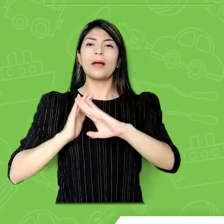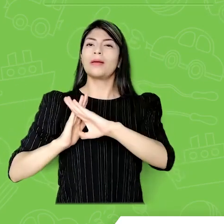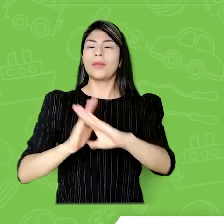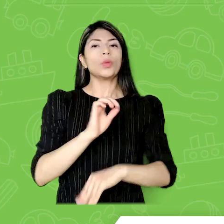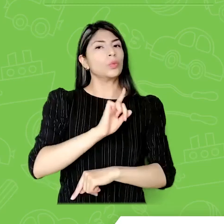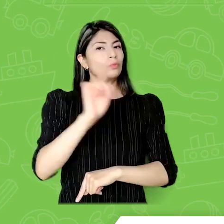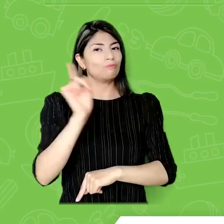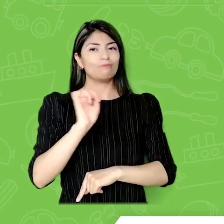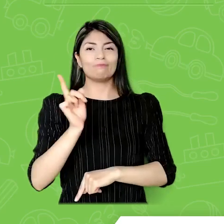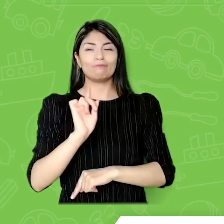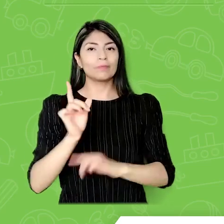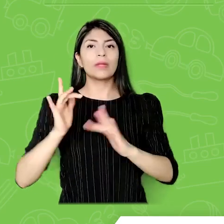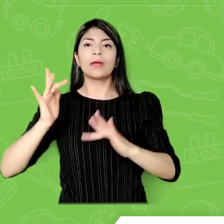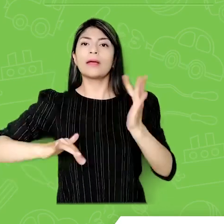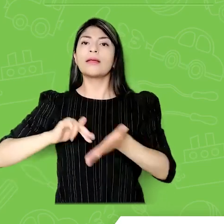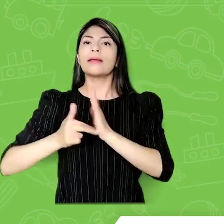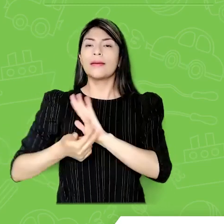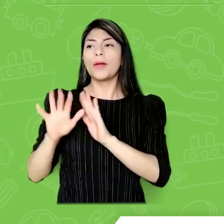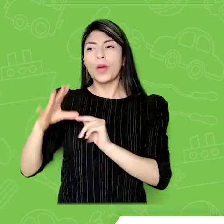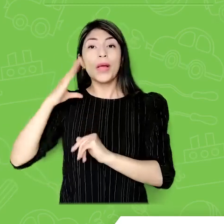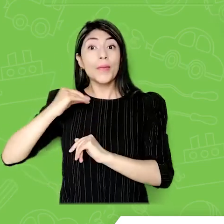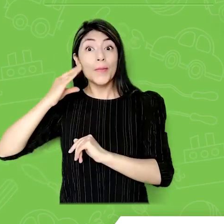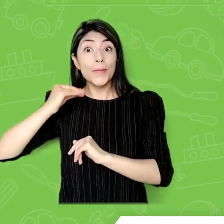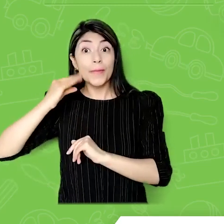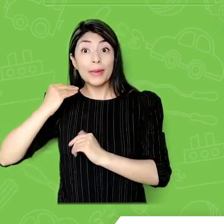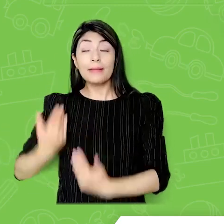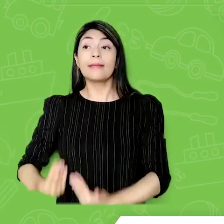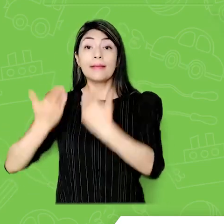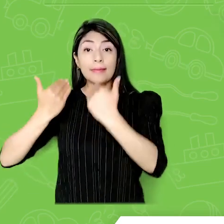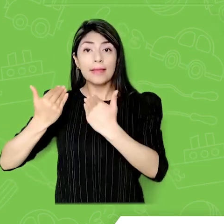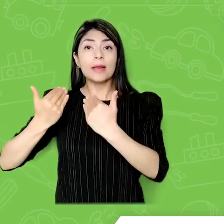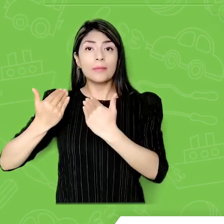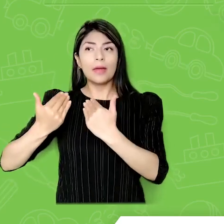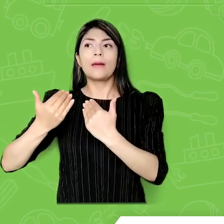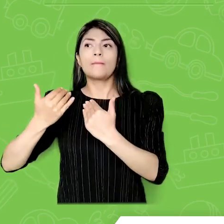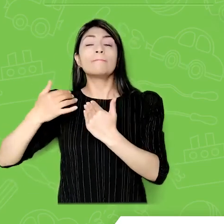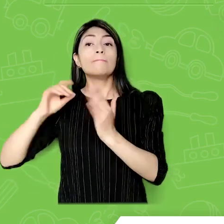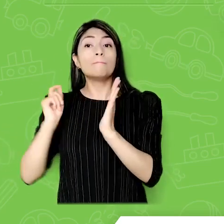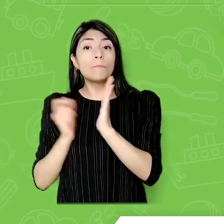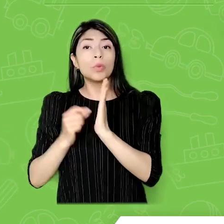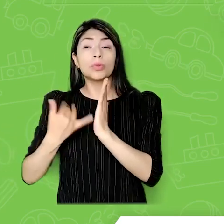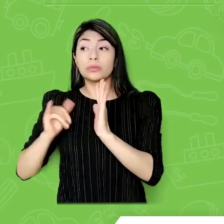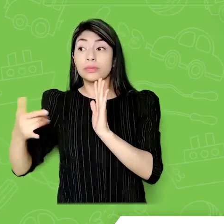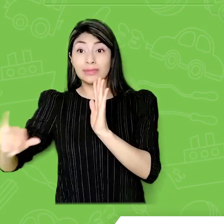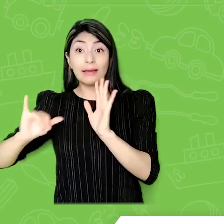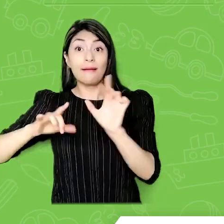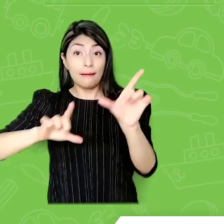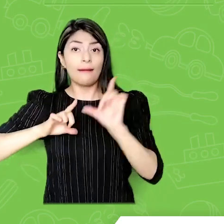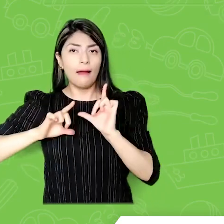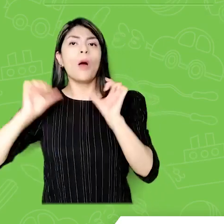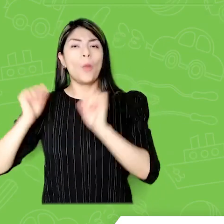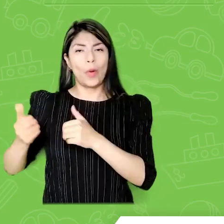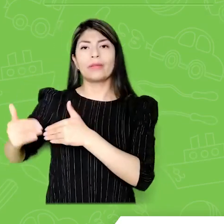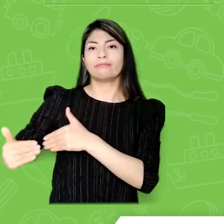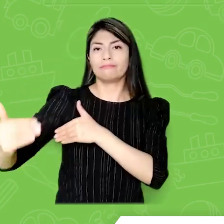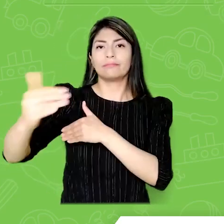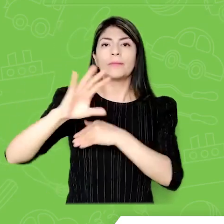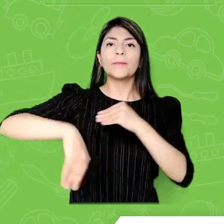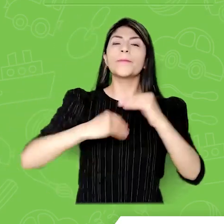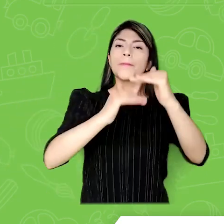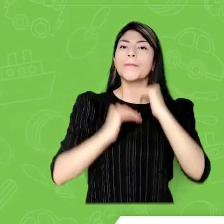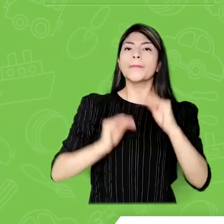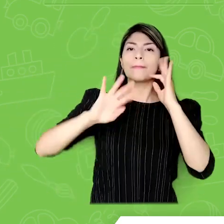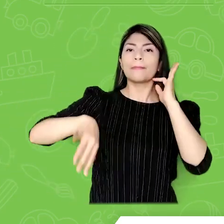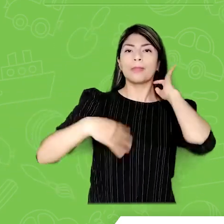computará a partir de la inscripción o registro profesional. Parágrafo 4. De acuerdo con el parágrafo 1 del